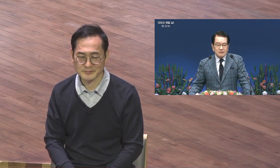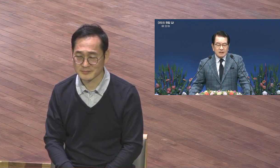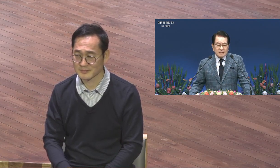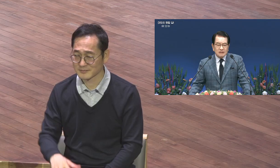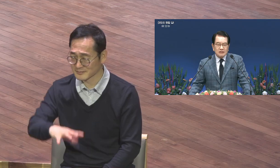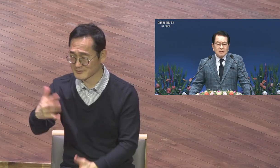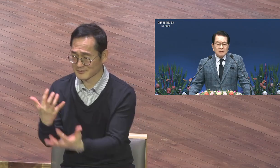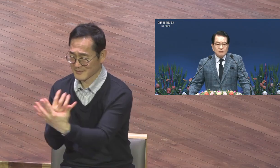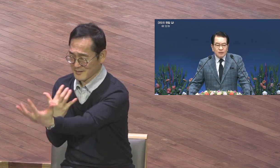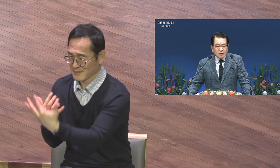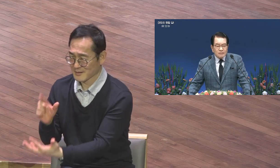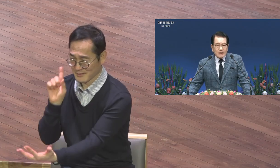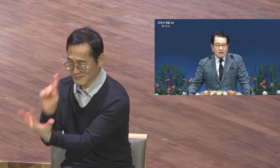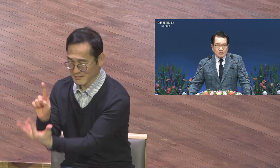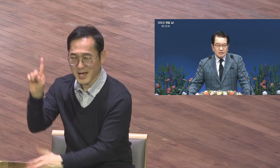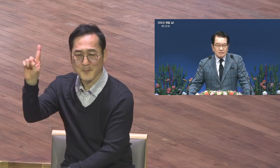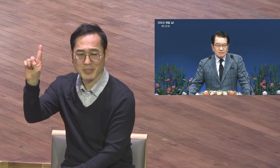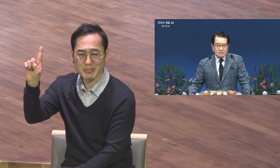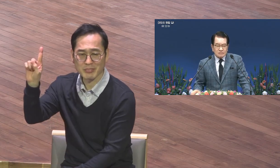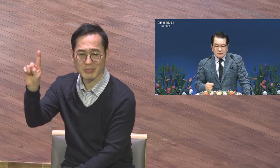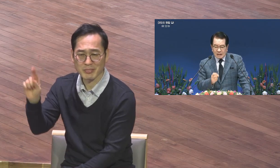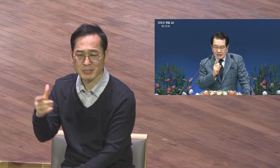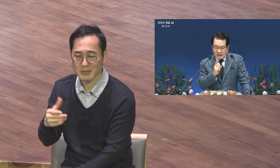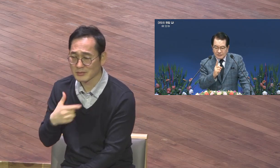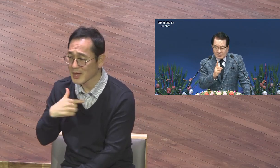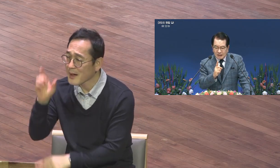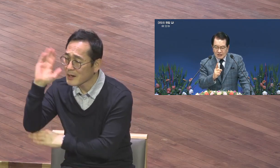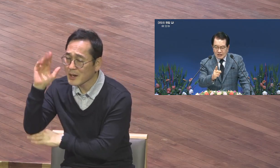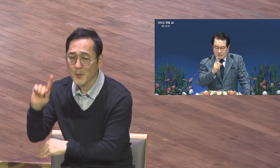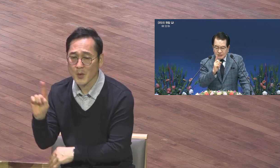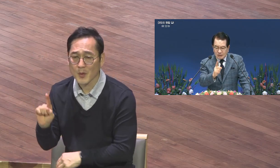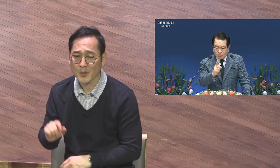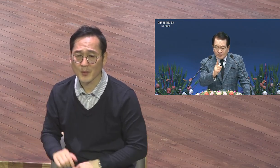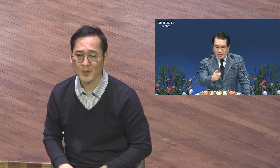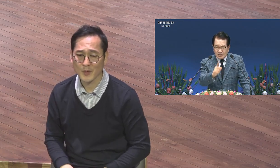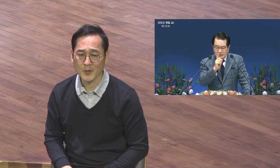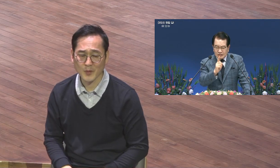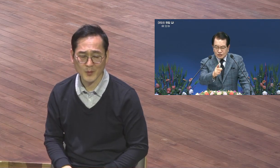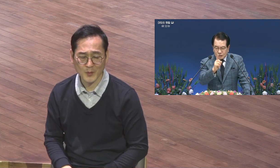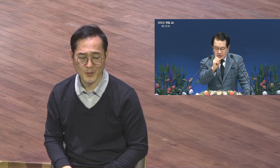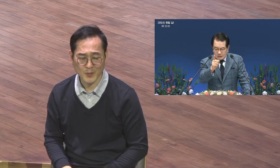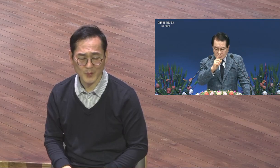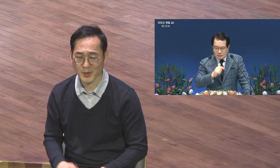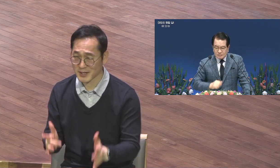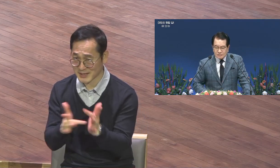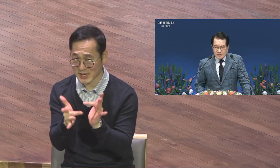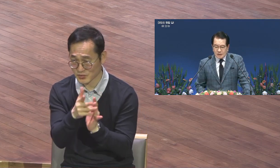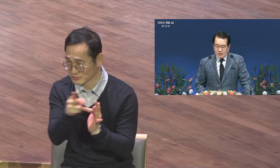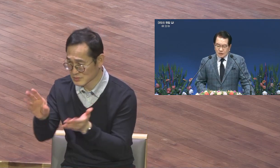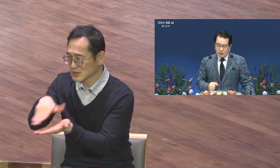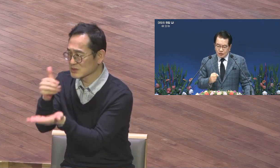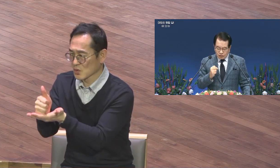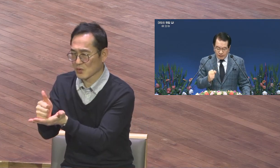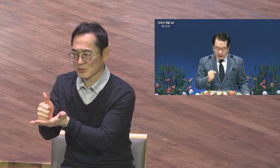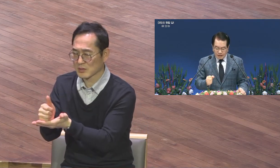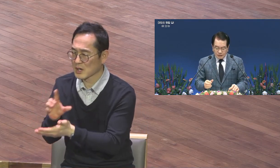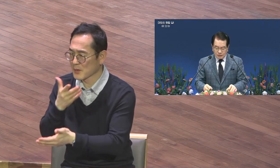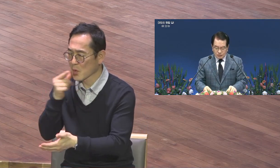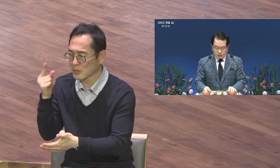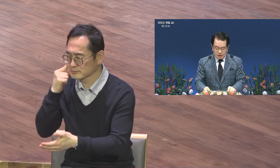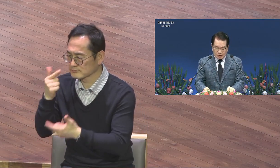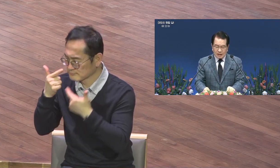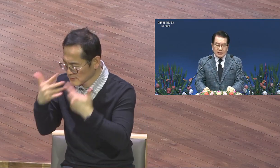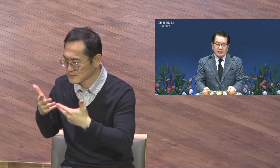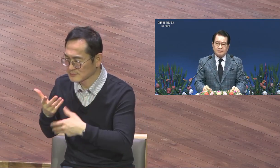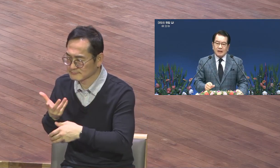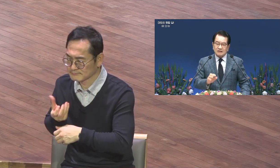만날 기회가 없는데 거기서 뭘 말하고 계세요? 딱 하나입니다. 여러분이 늘 고백하는 예수가 그리스도. 그거 말해야 돼.